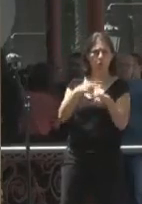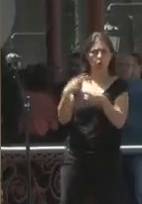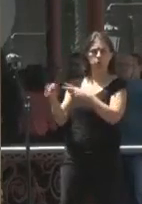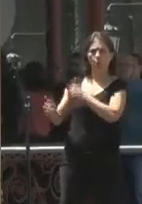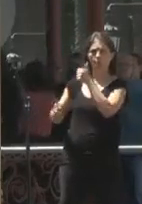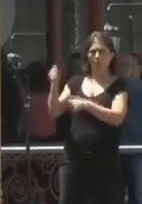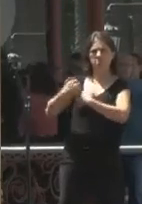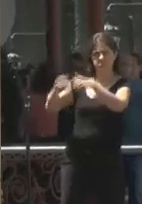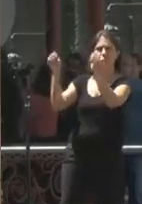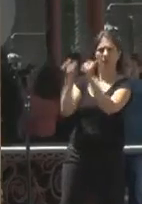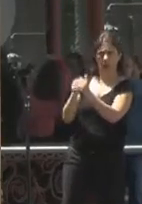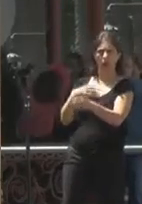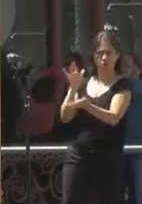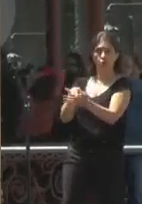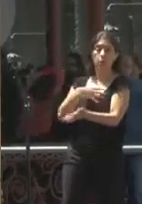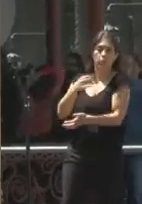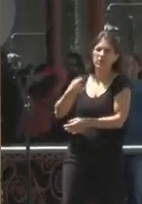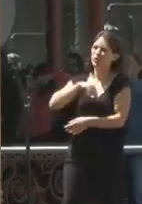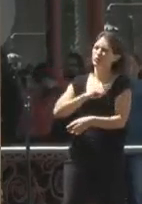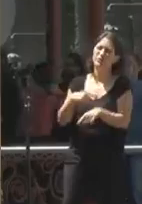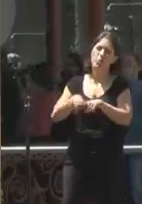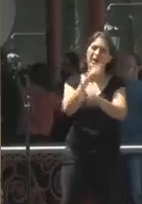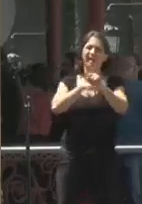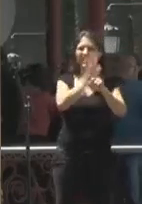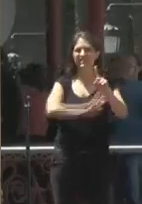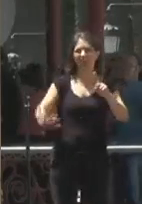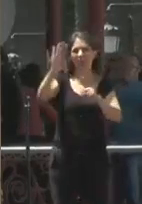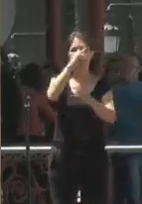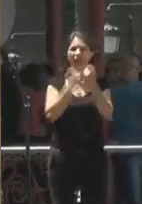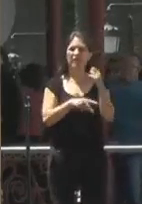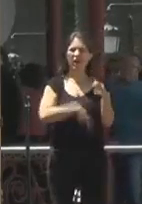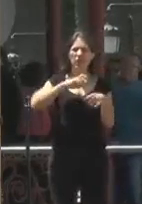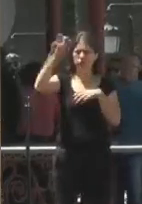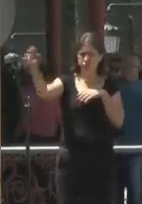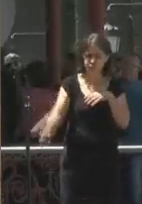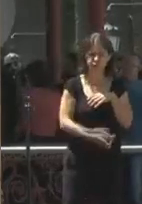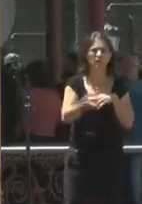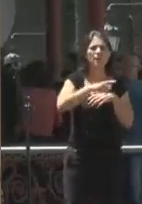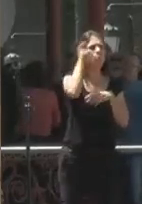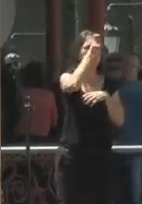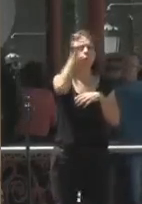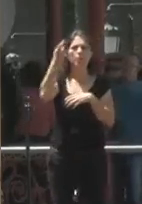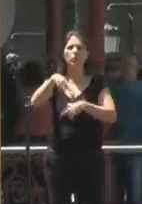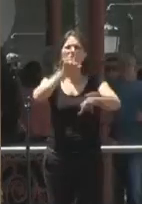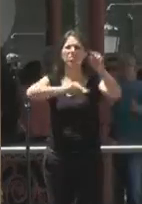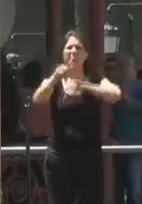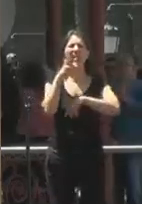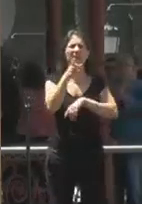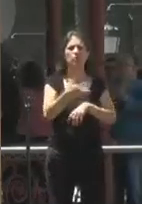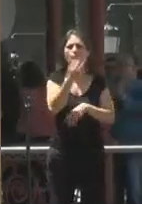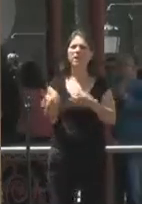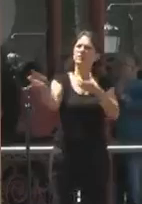tenemos que construir una patria plurinacional con el respeto al derecho a decidir de los pueblos, que incluya a todo el mundo. Y eso se